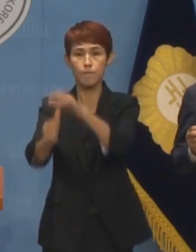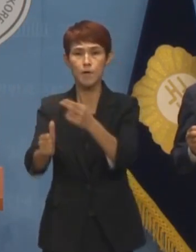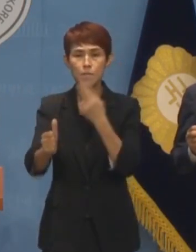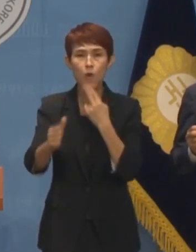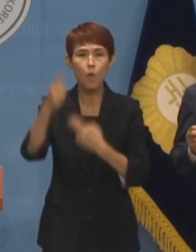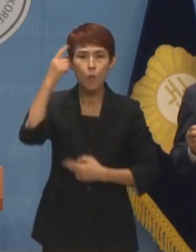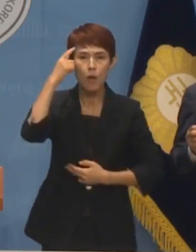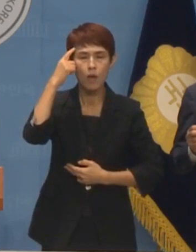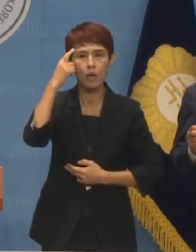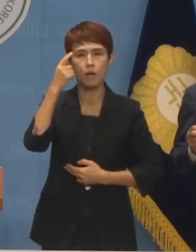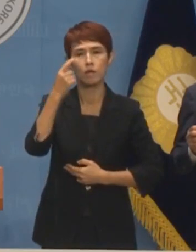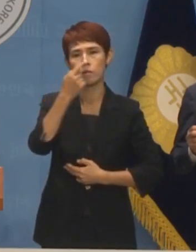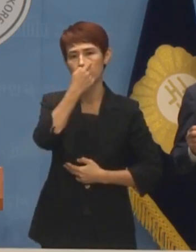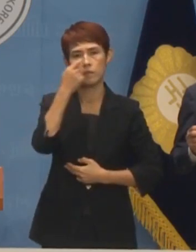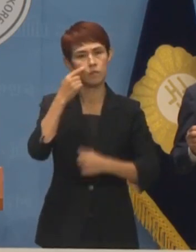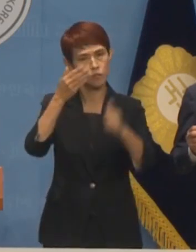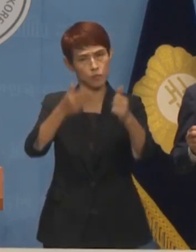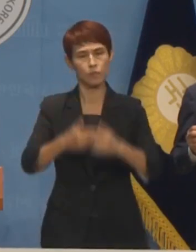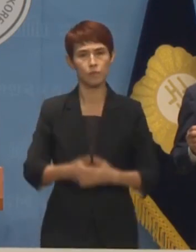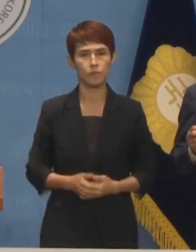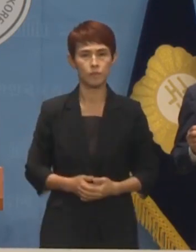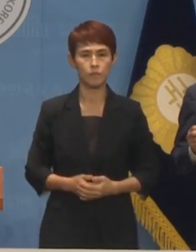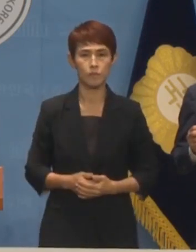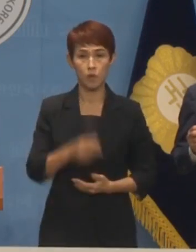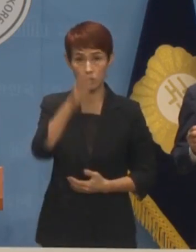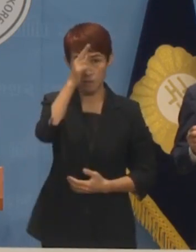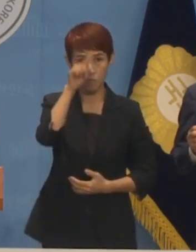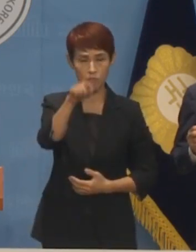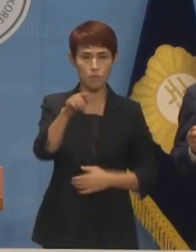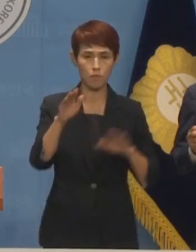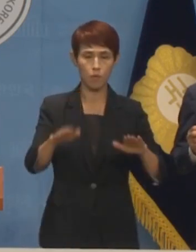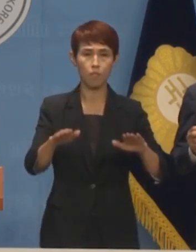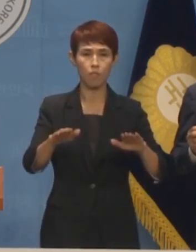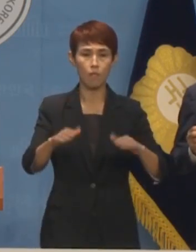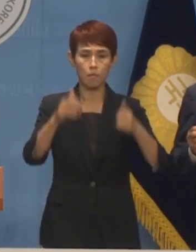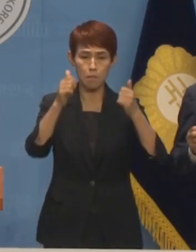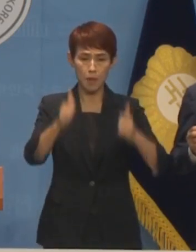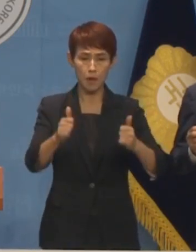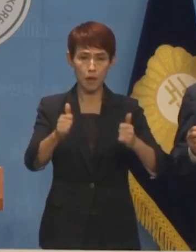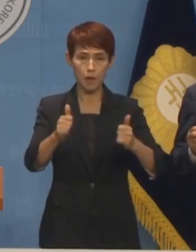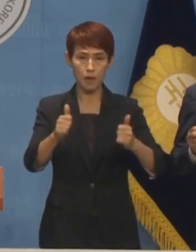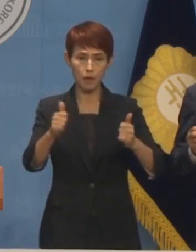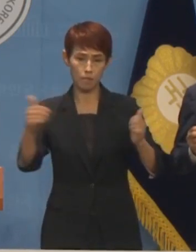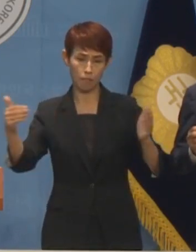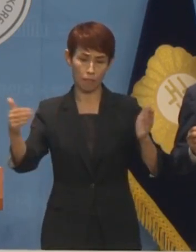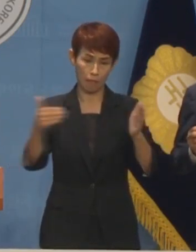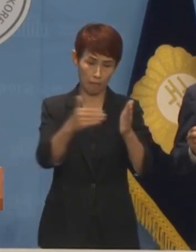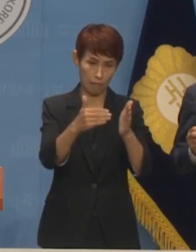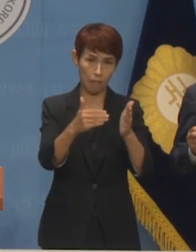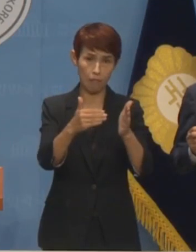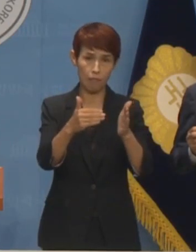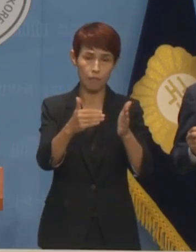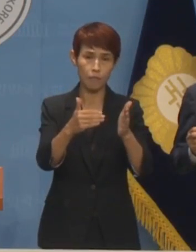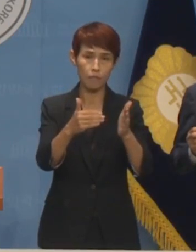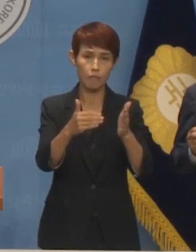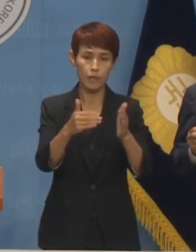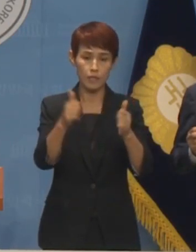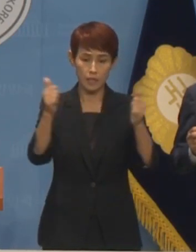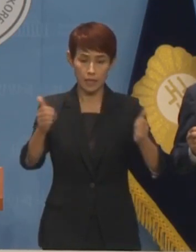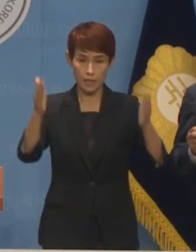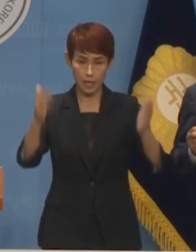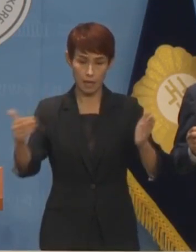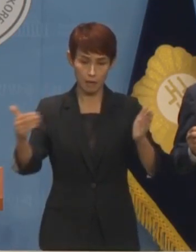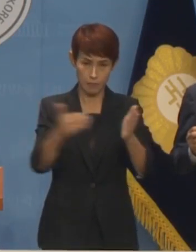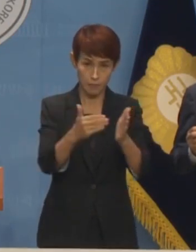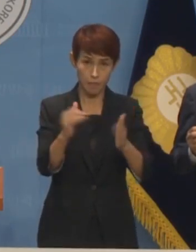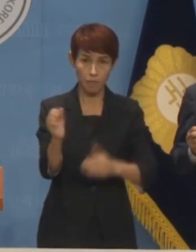것입니다. 수사기관은 이번 혐의에 대한 공소시효가 얼마 남지 않았다는 점을 고려하면 신속한 수사가 기묘하다는